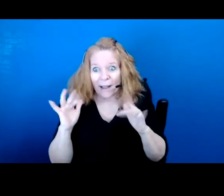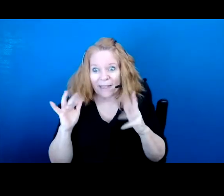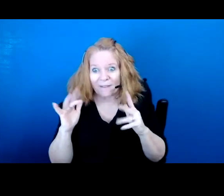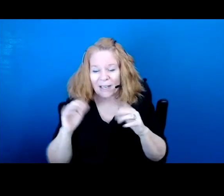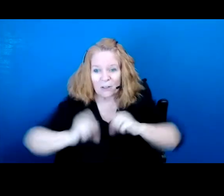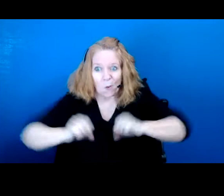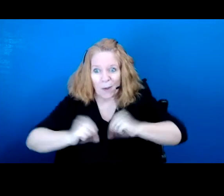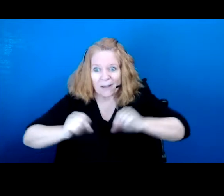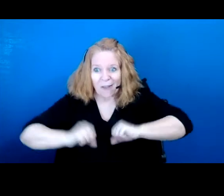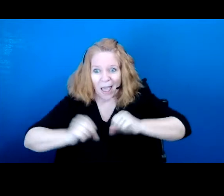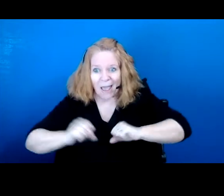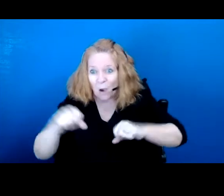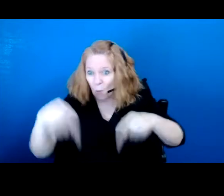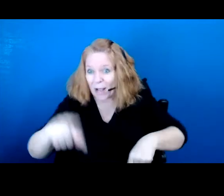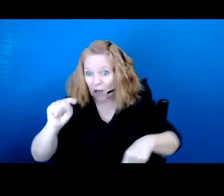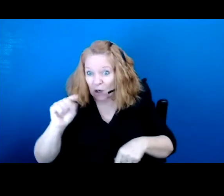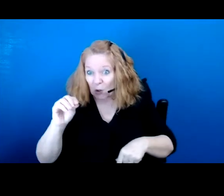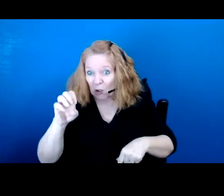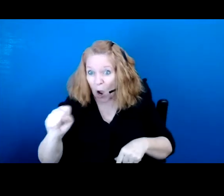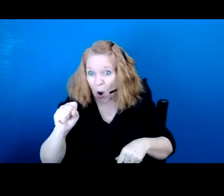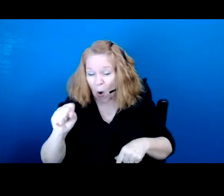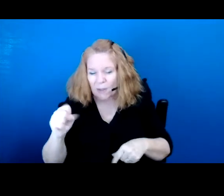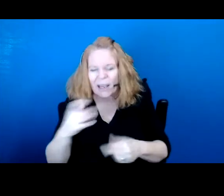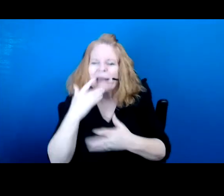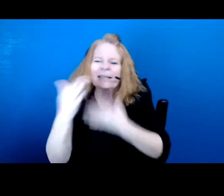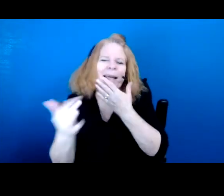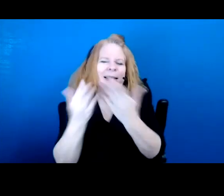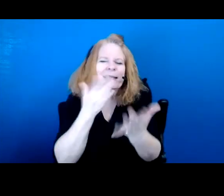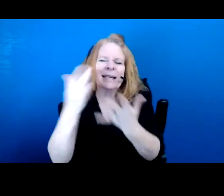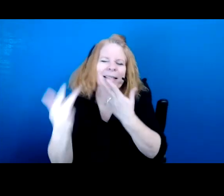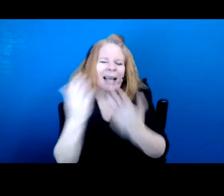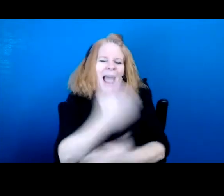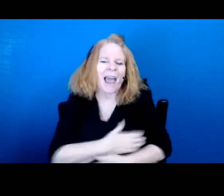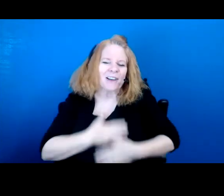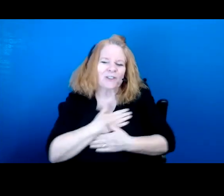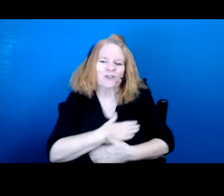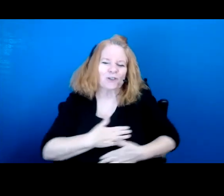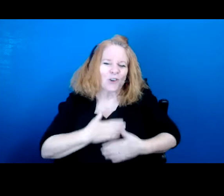vamos a mover los dedos vamos a mover las piernas vamos a mover todo